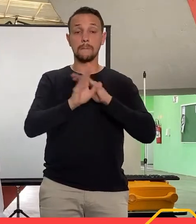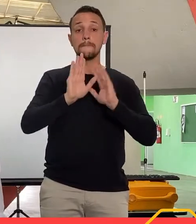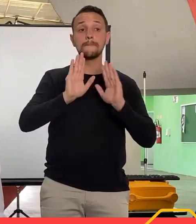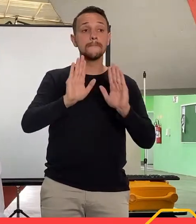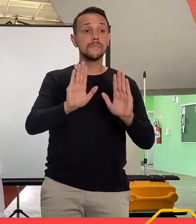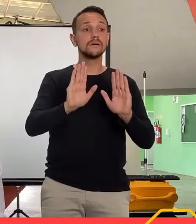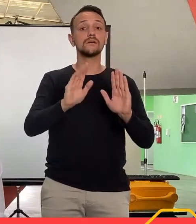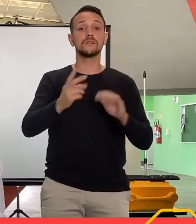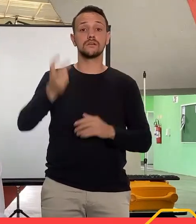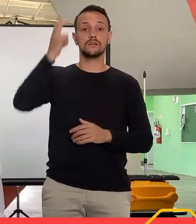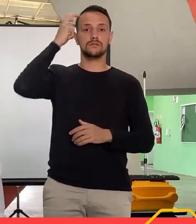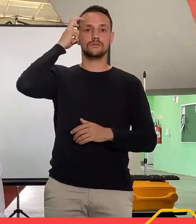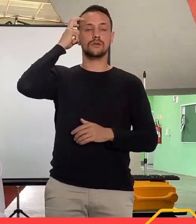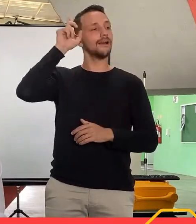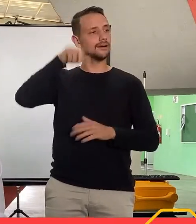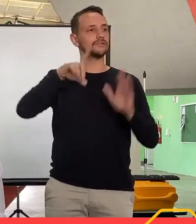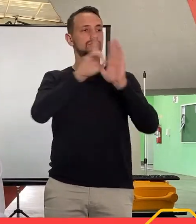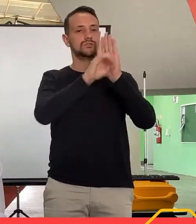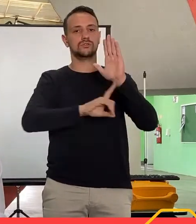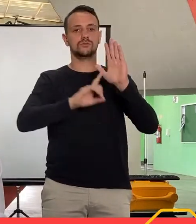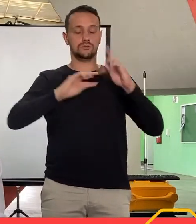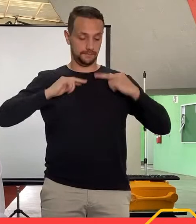que a questão dos direitos humanos aparece.